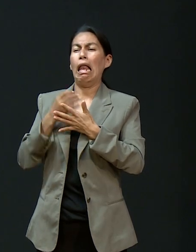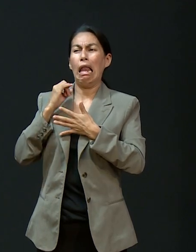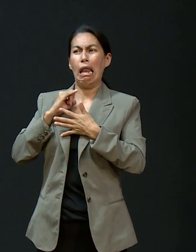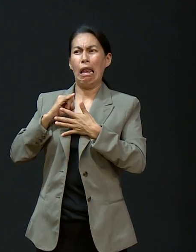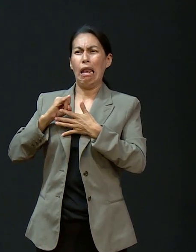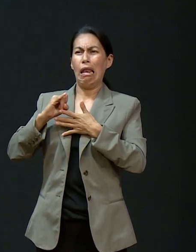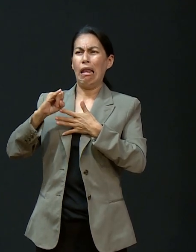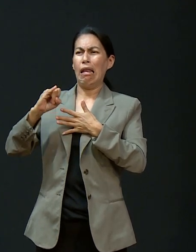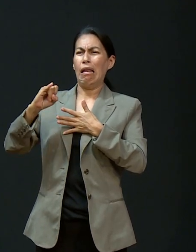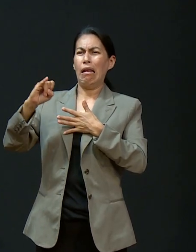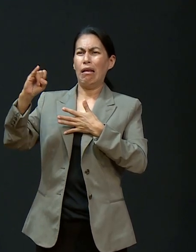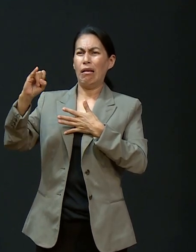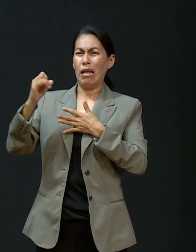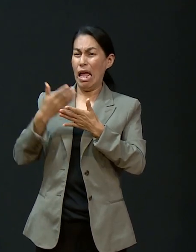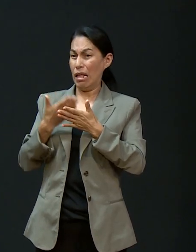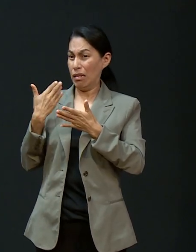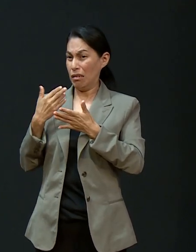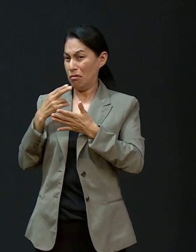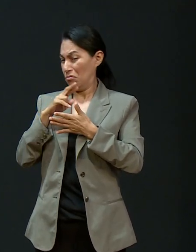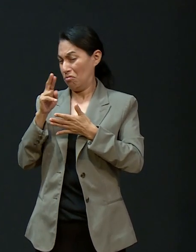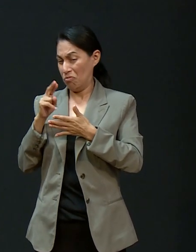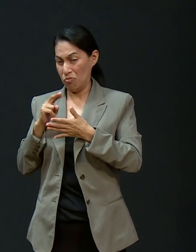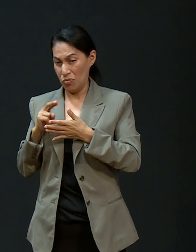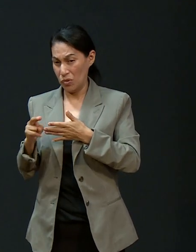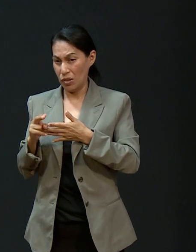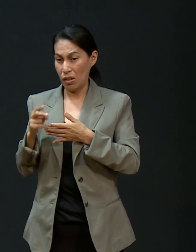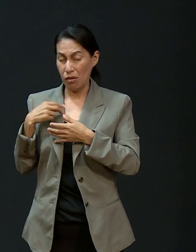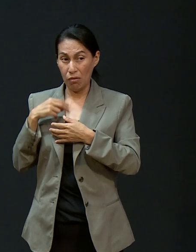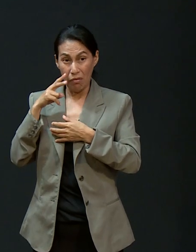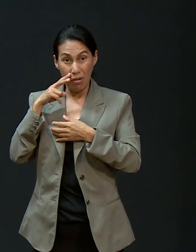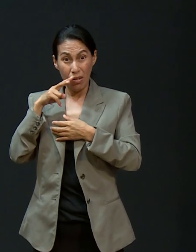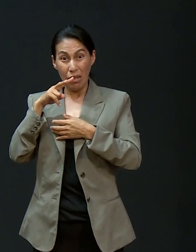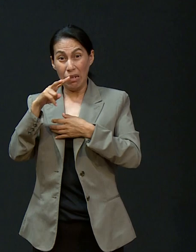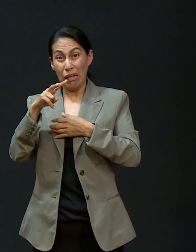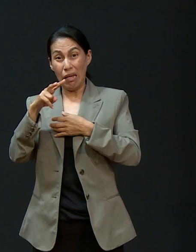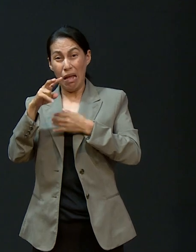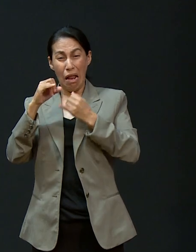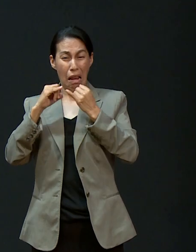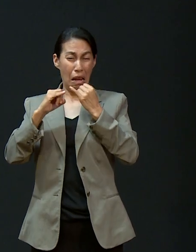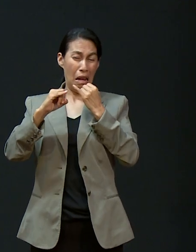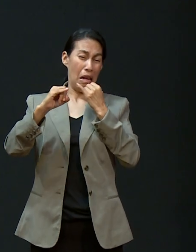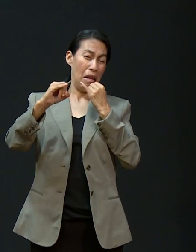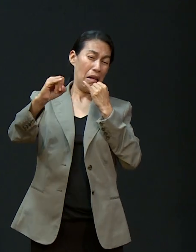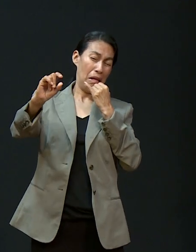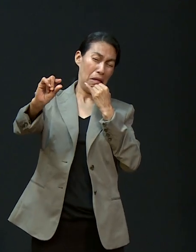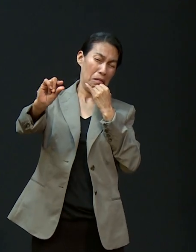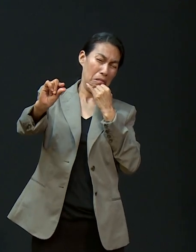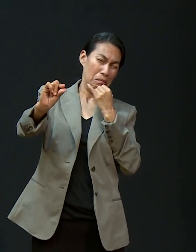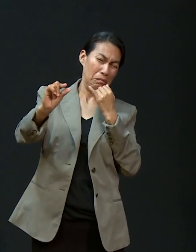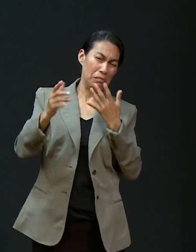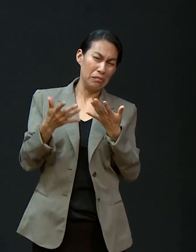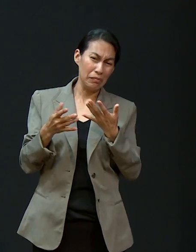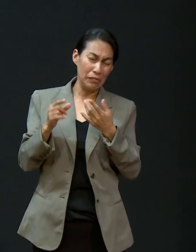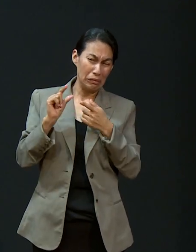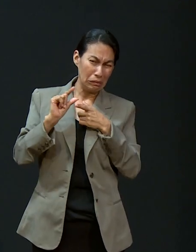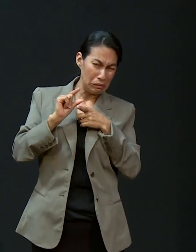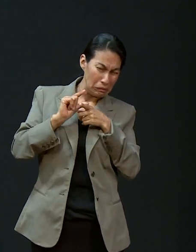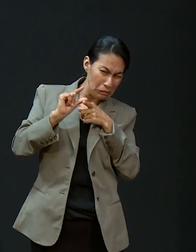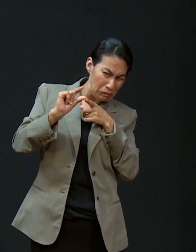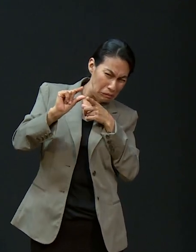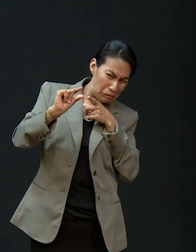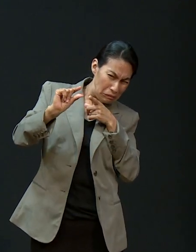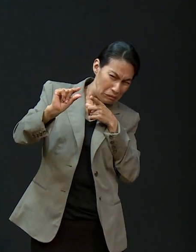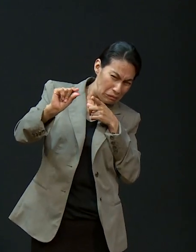Pero me fui muy lejos, como nunca había ido. Y yo miraba a ellos y ellos estaban pequeños.